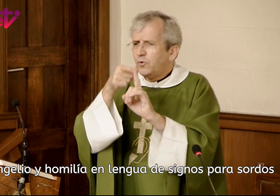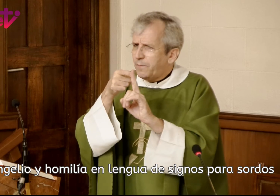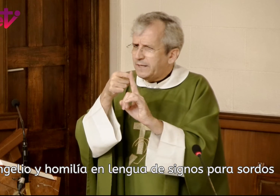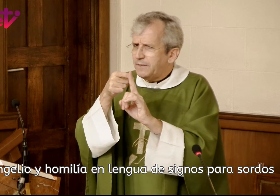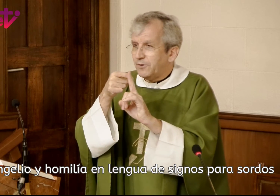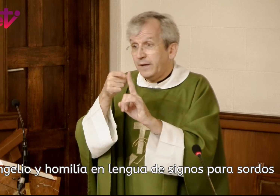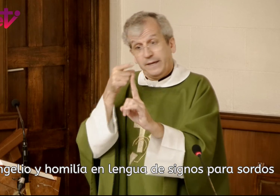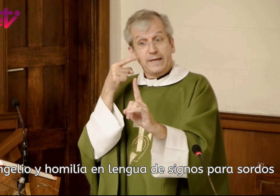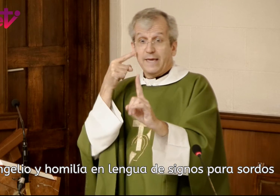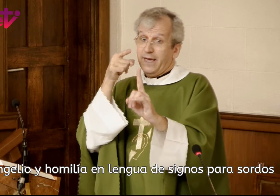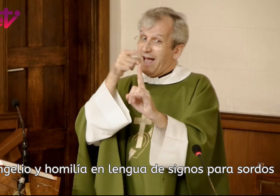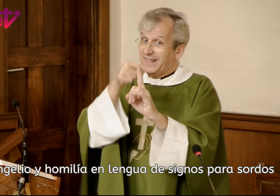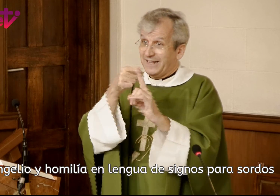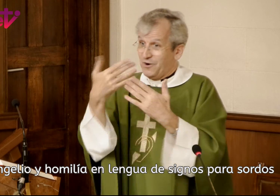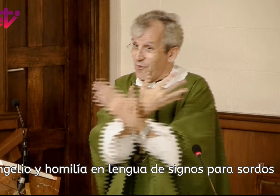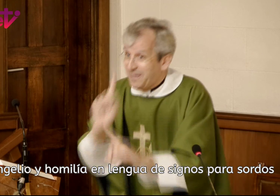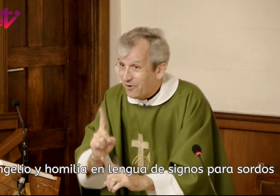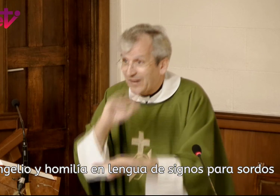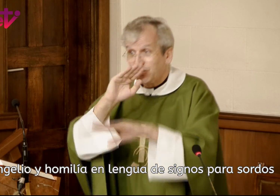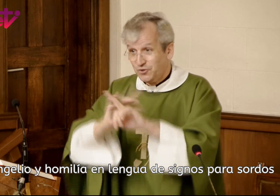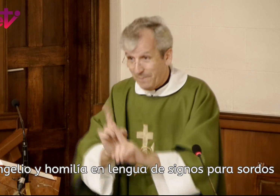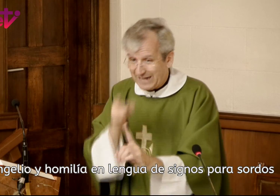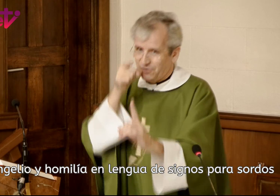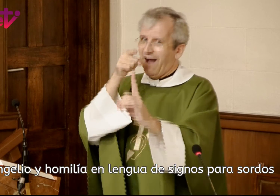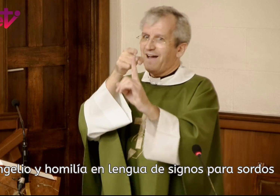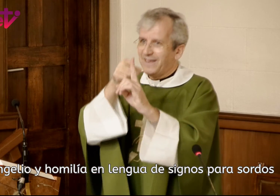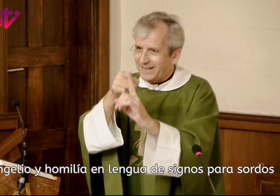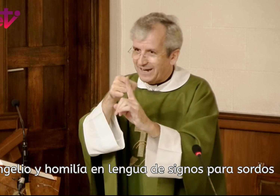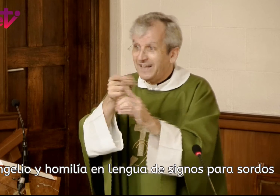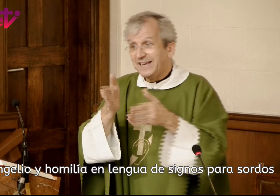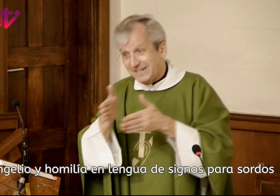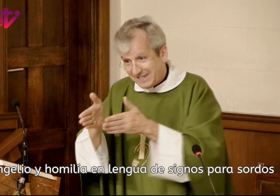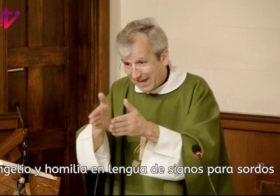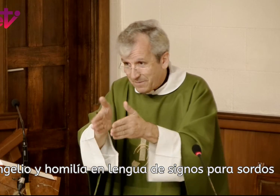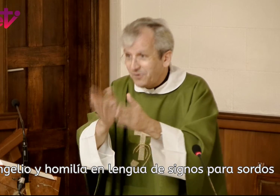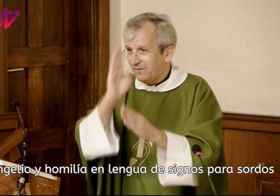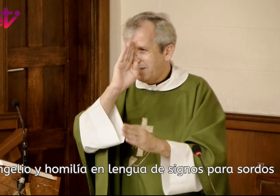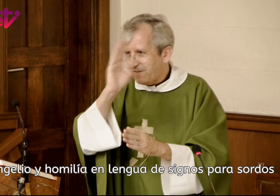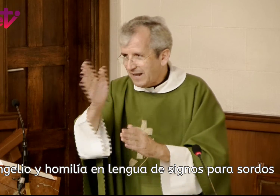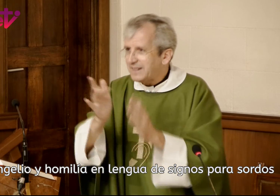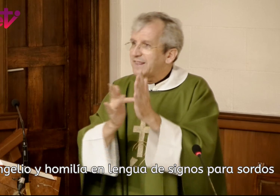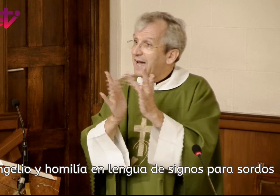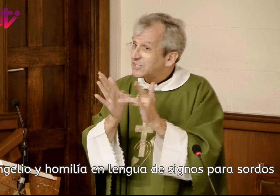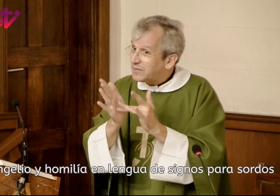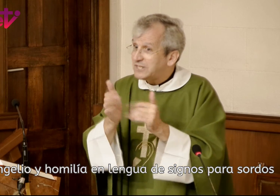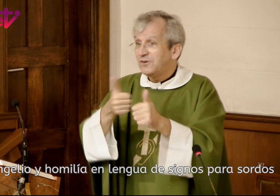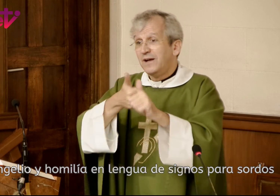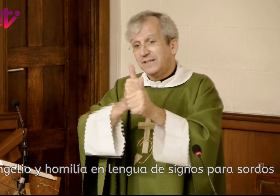un objetivo y que hay que acertar, no equivocarnos, no pecar, sino acertar, que es ese camino de fidelidad a Jesucristo,